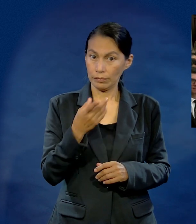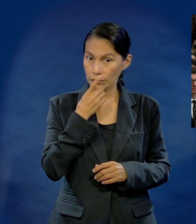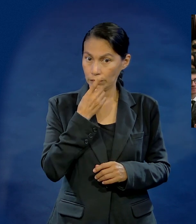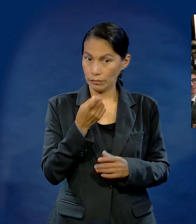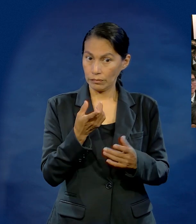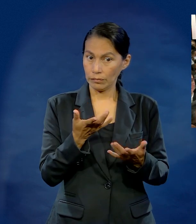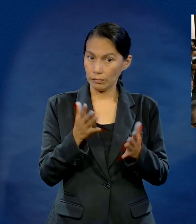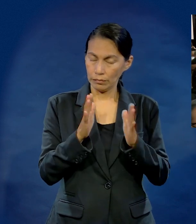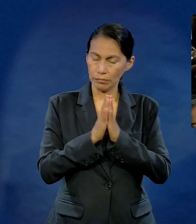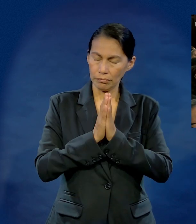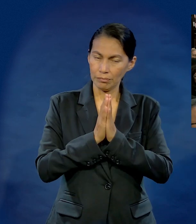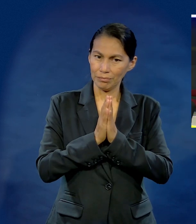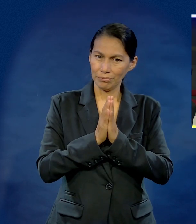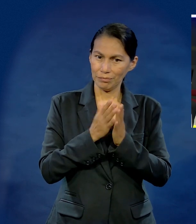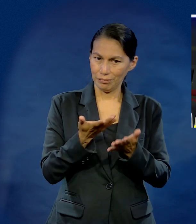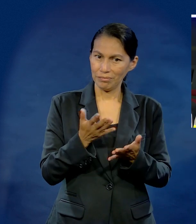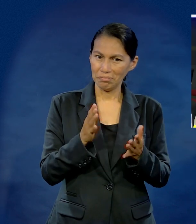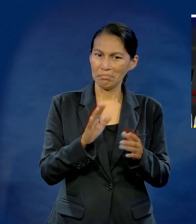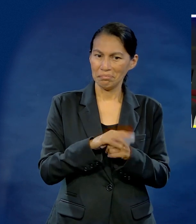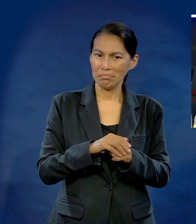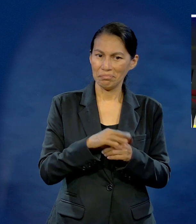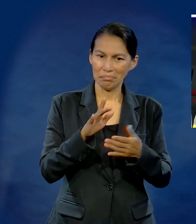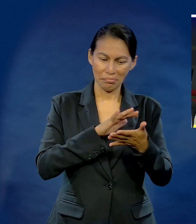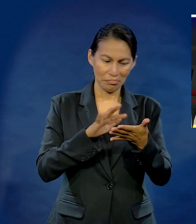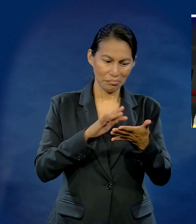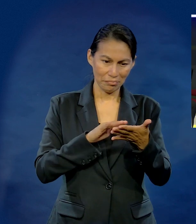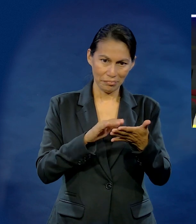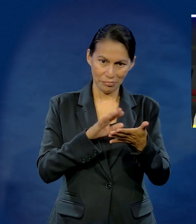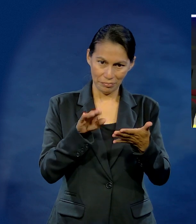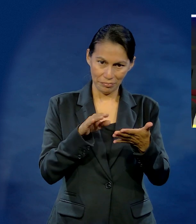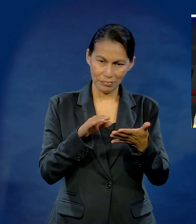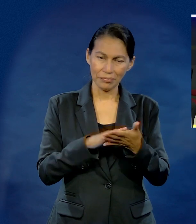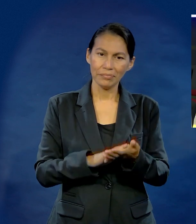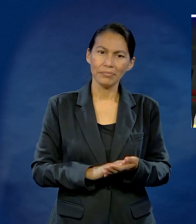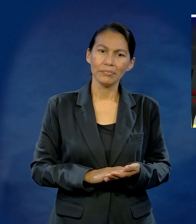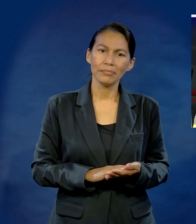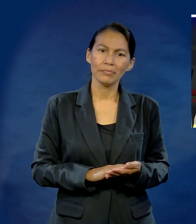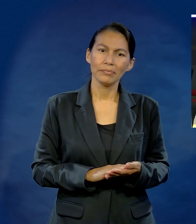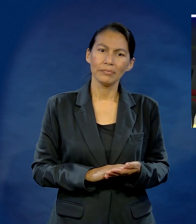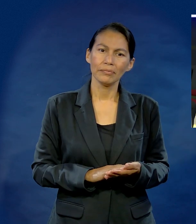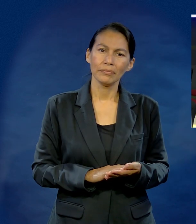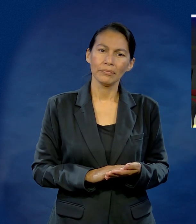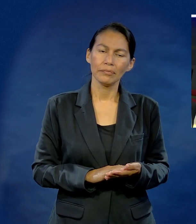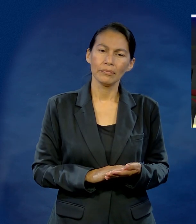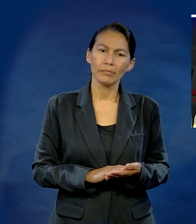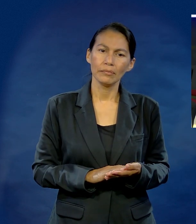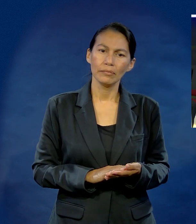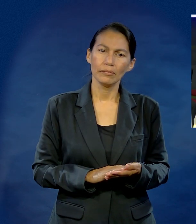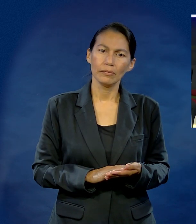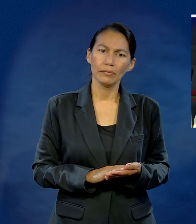Última situación que nos puede meter en serios, serios problemas.